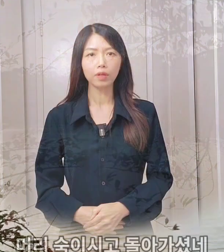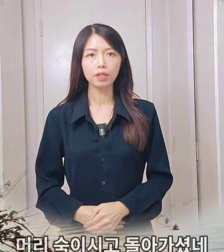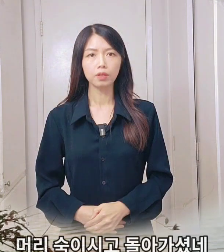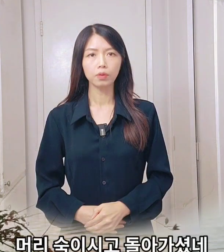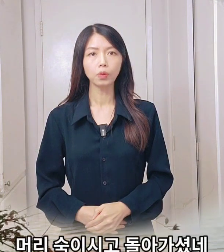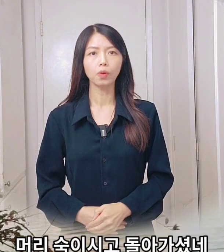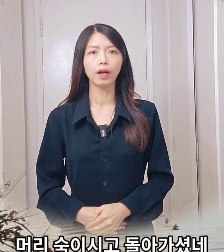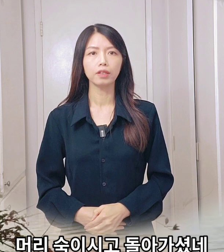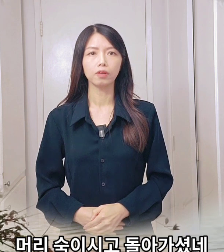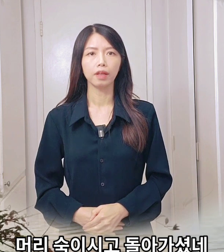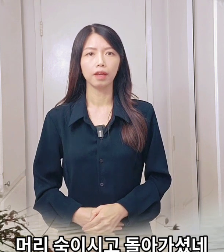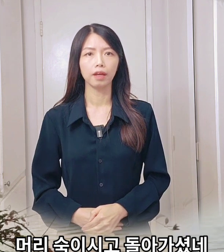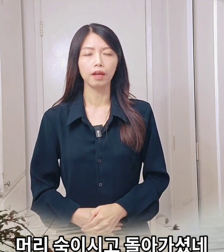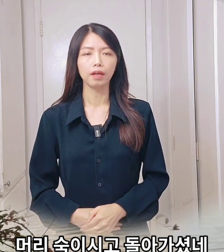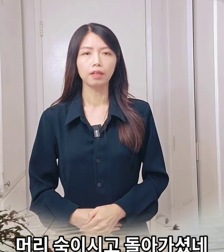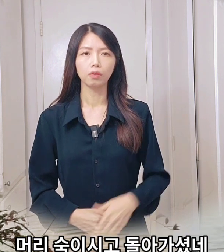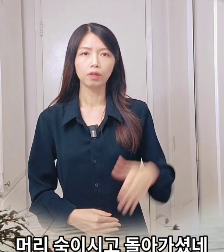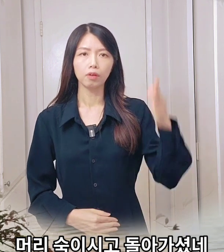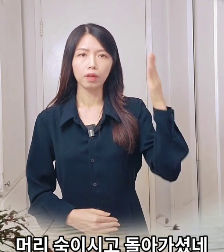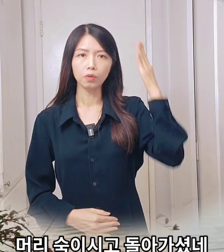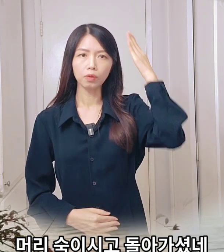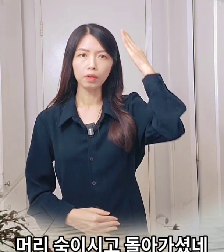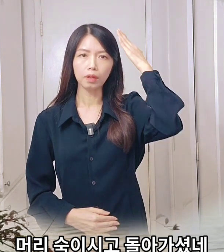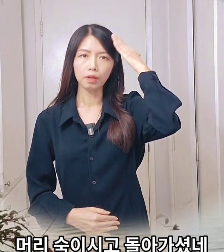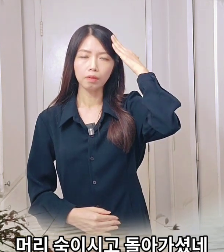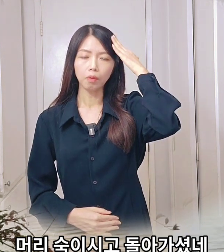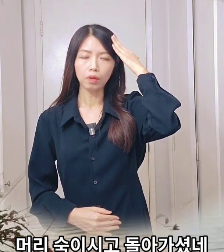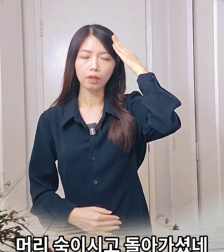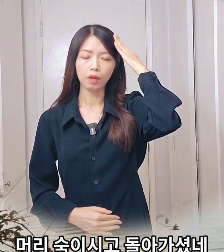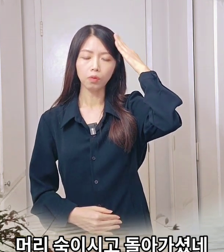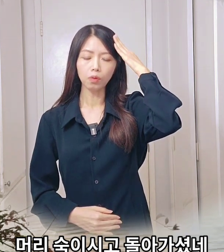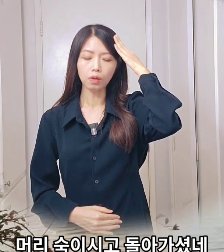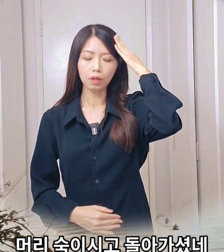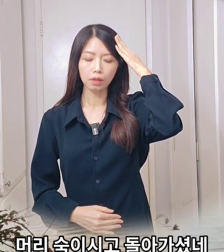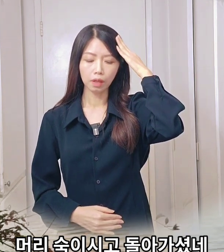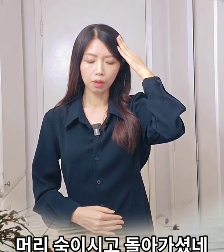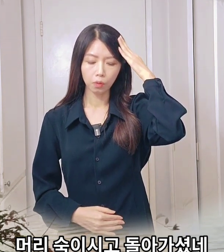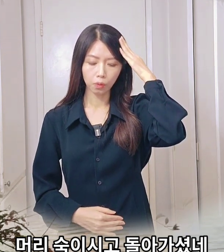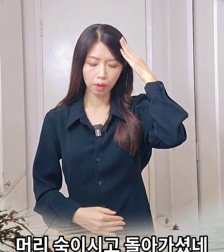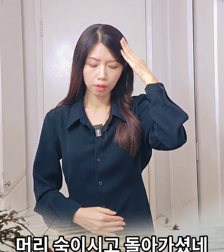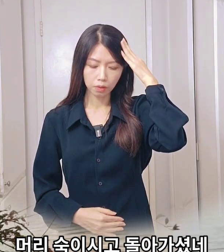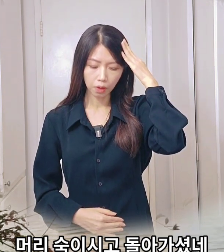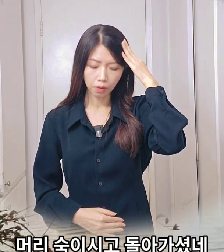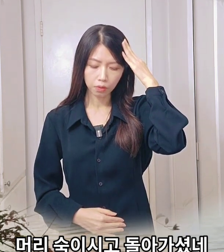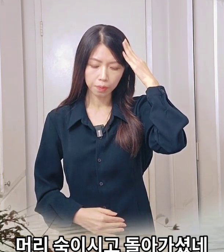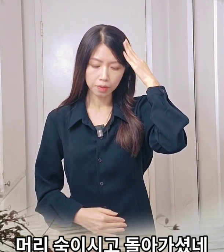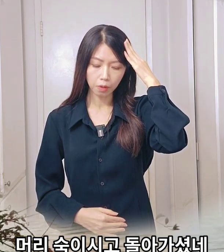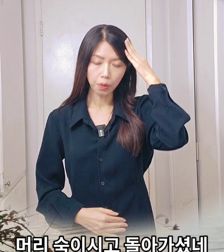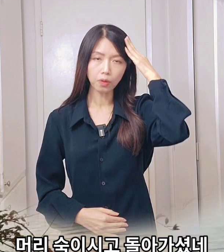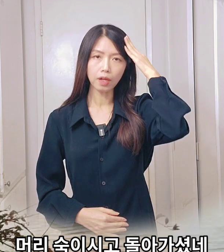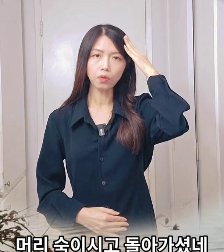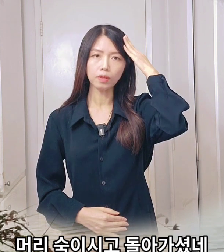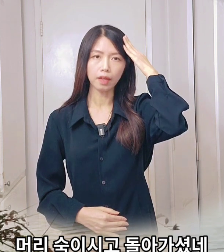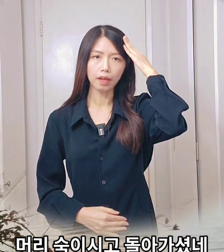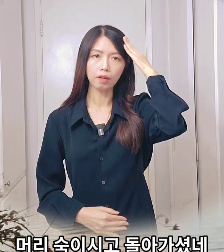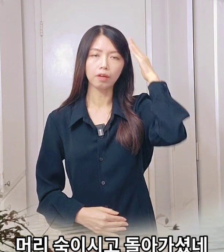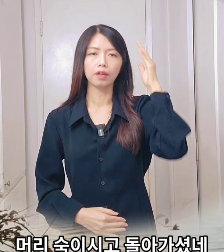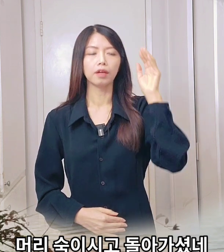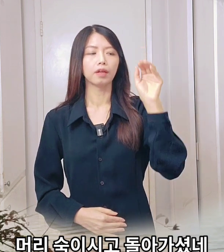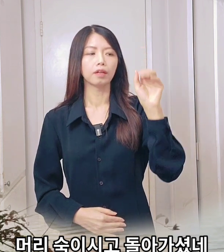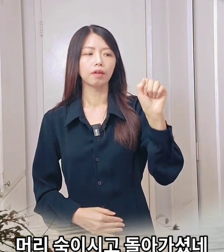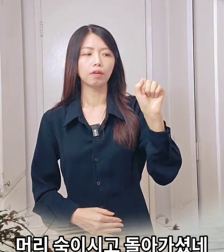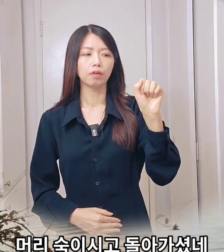머리 숙이시고 돌아가셨네. 저는 이렇게 손을 머리에 대고 그대로 고개를 숙여주면서 표현을